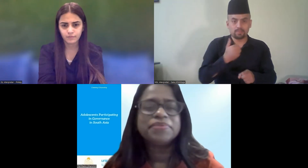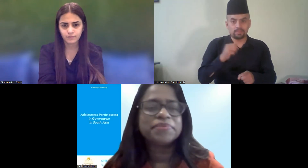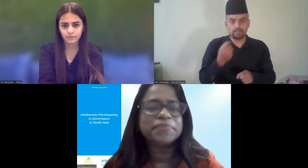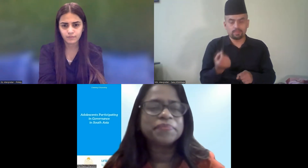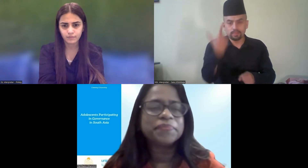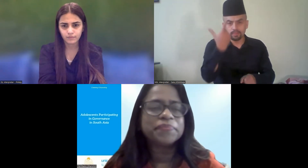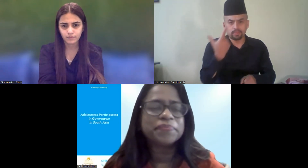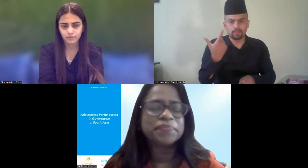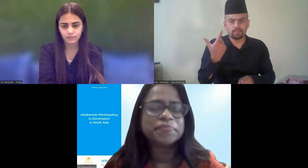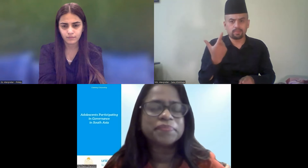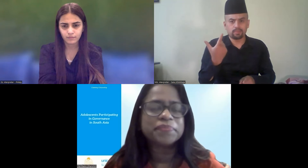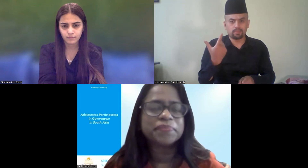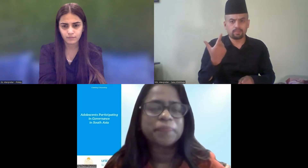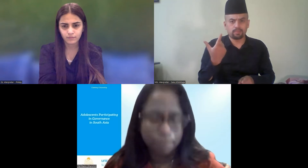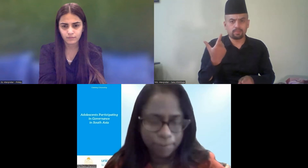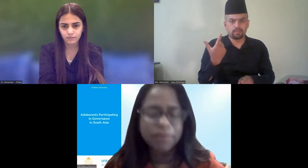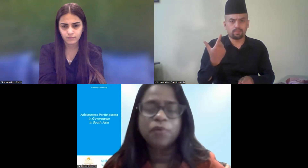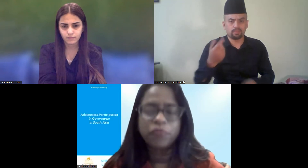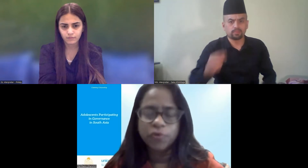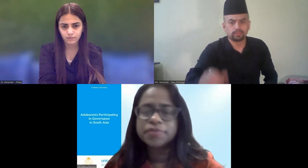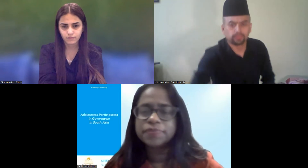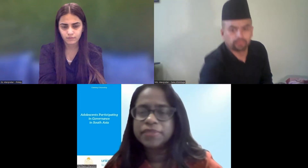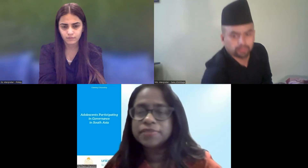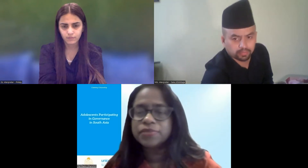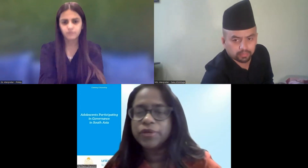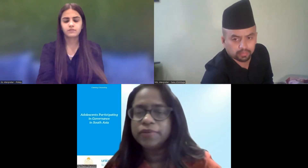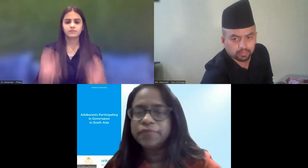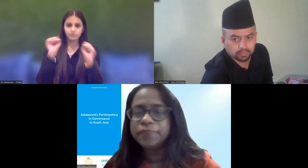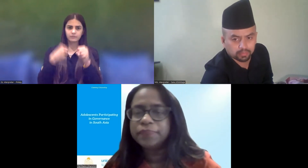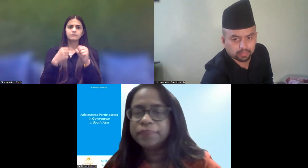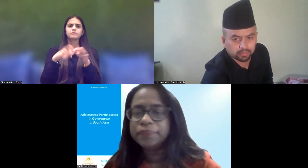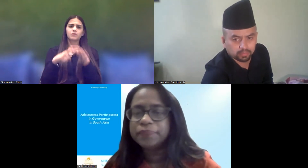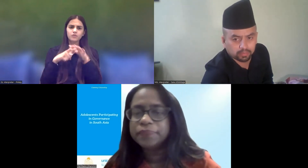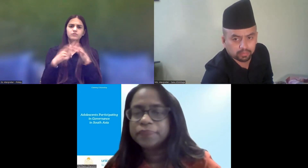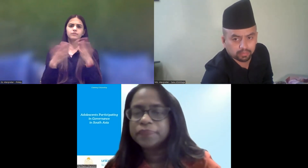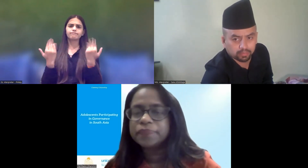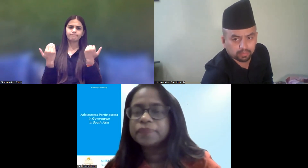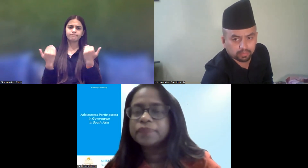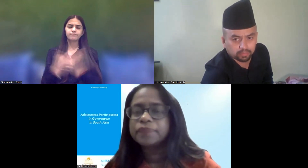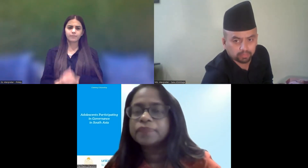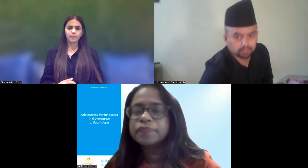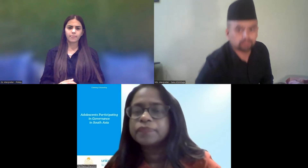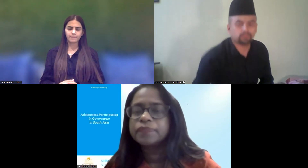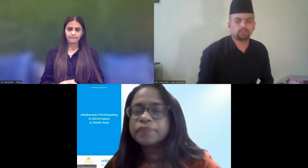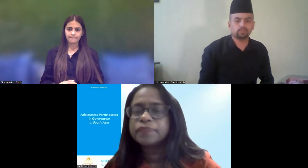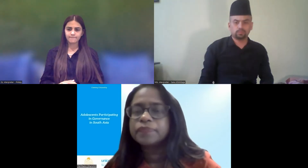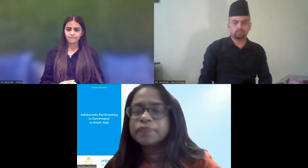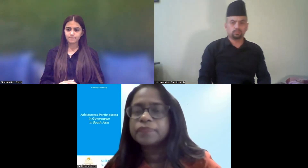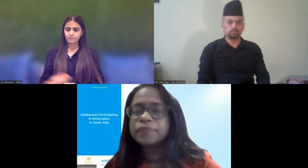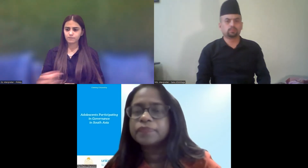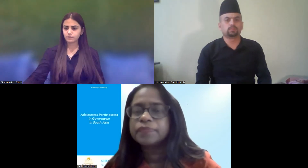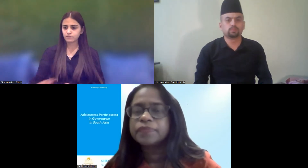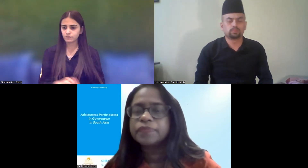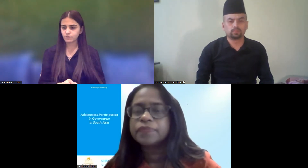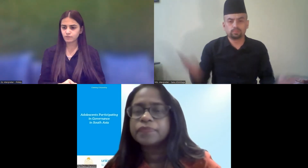Yes. Yep, of course. Please go ahead.